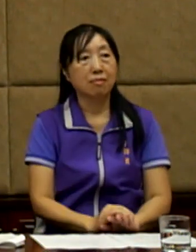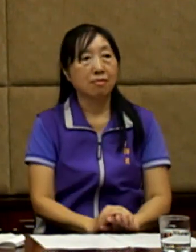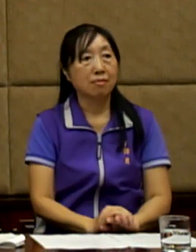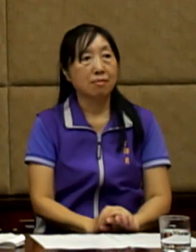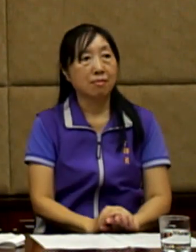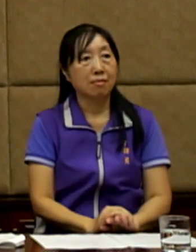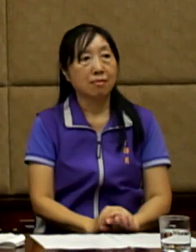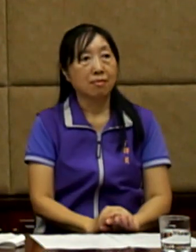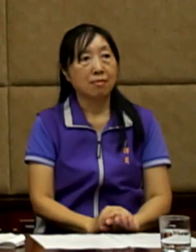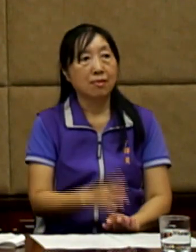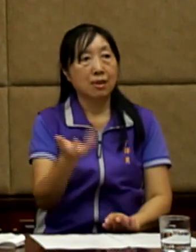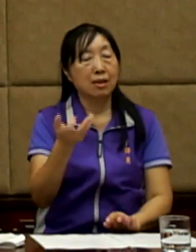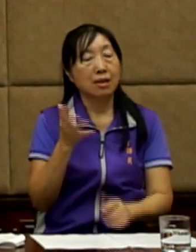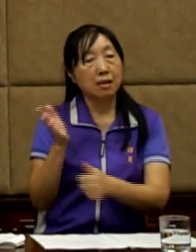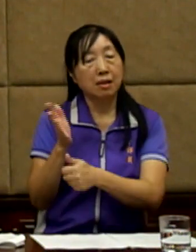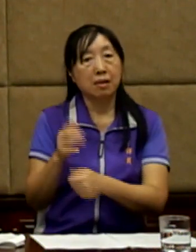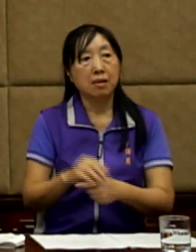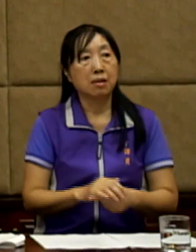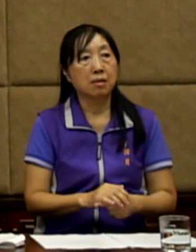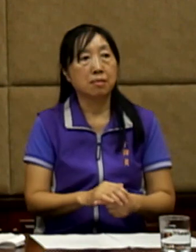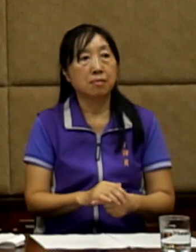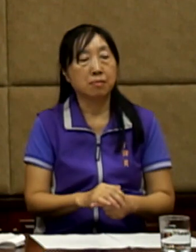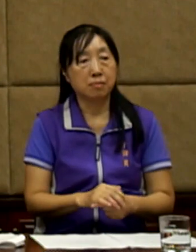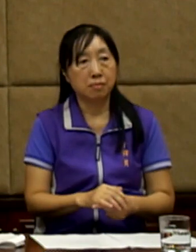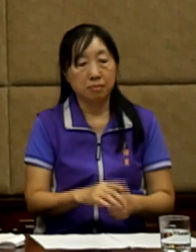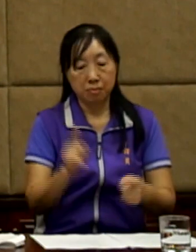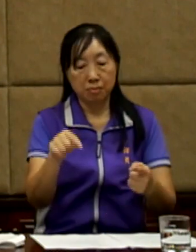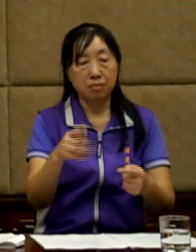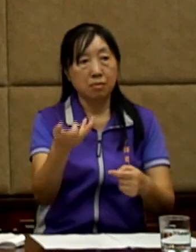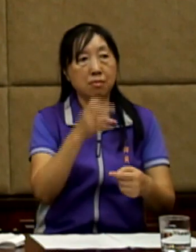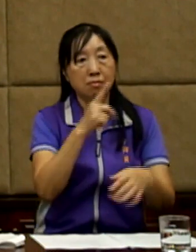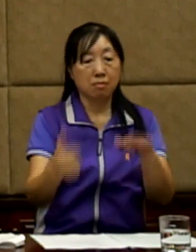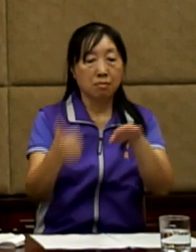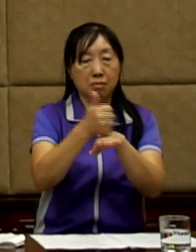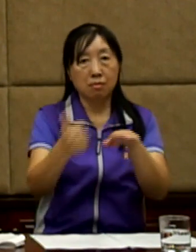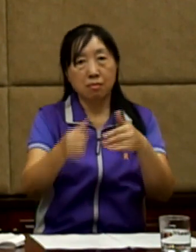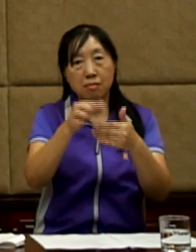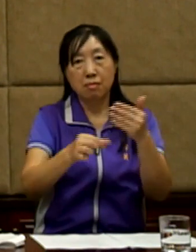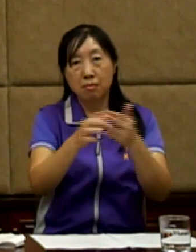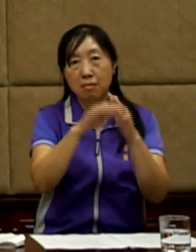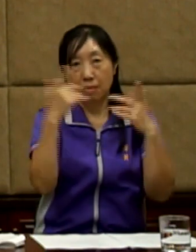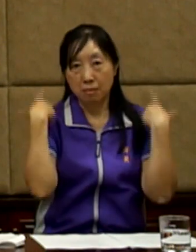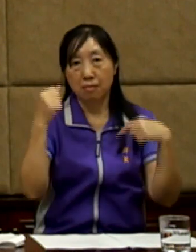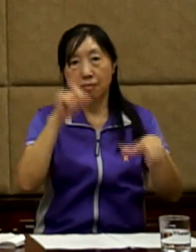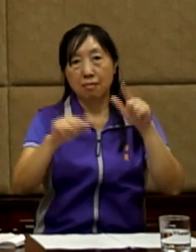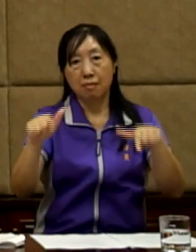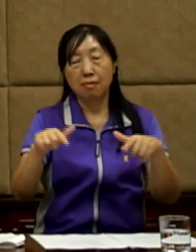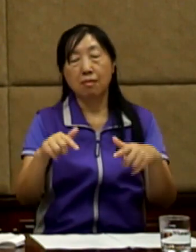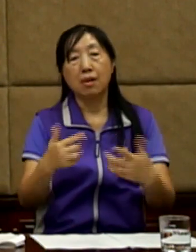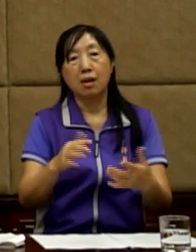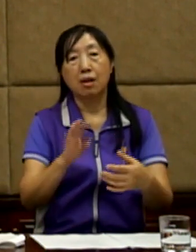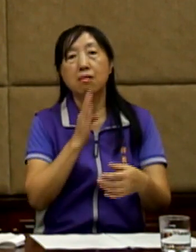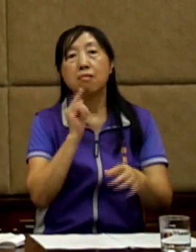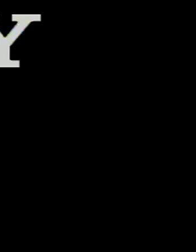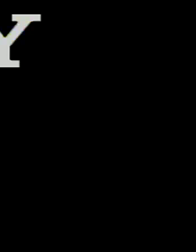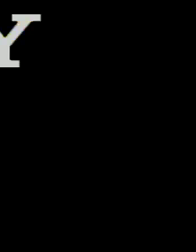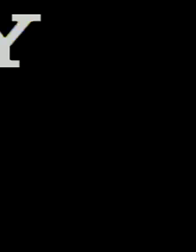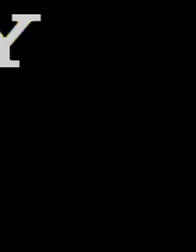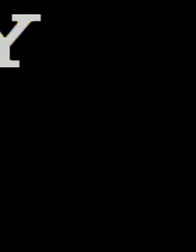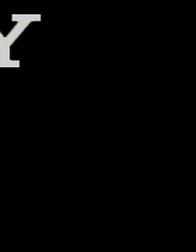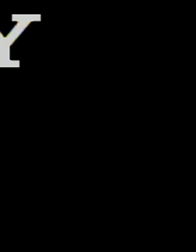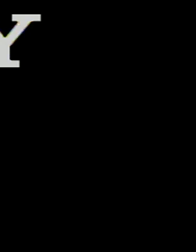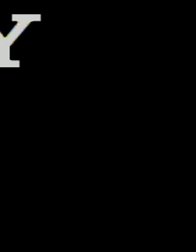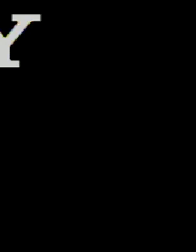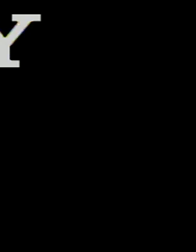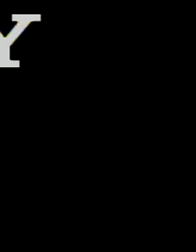想请教一下，刚刚讲到就是说大家的标准不是非常的统一哦，但是这部分上面其实大家最常争论都是比方说收视率啊，或者